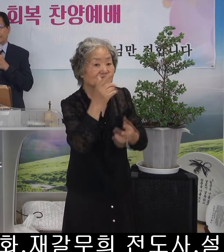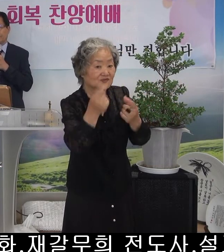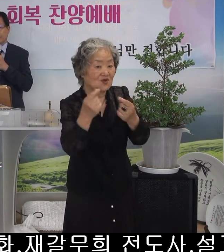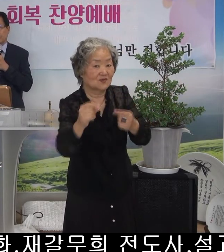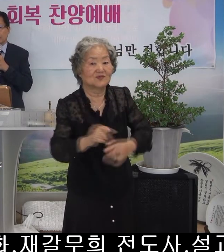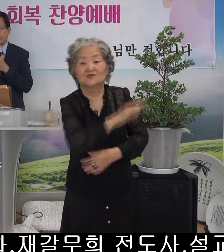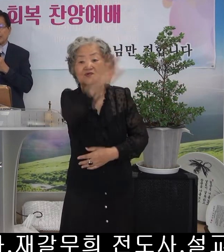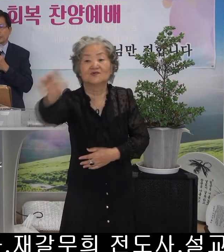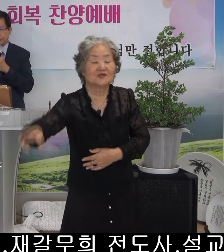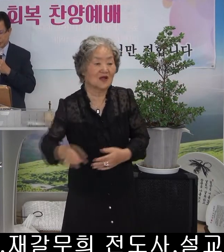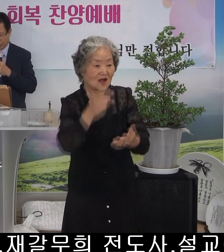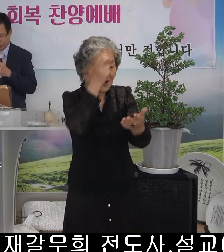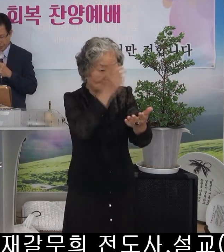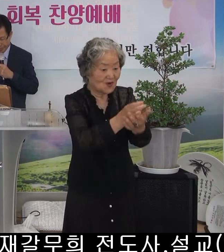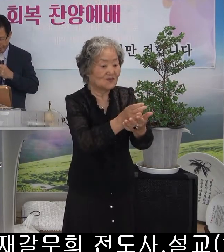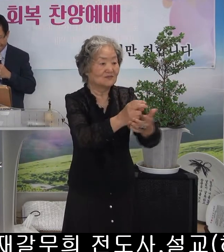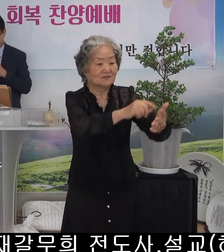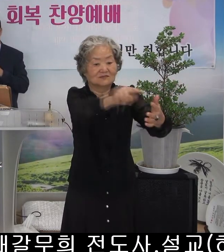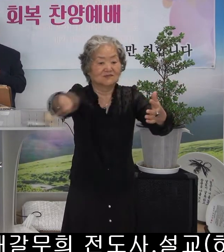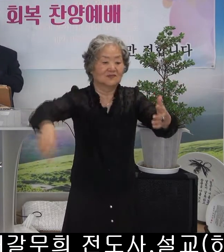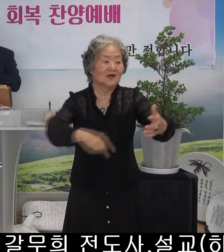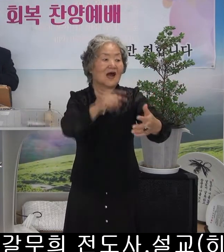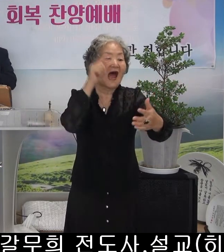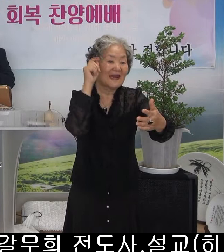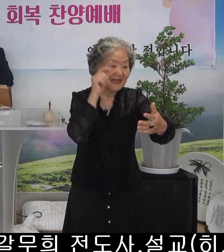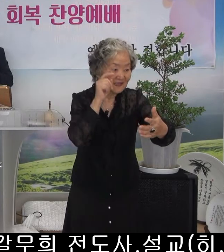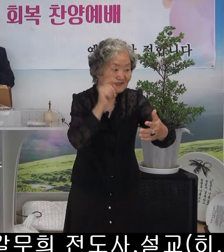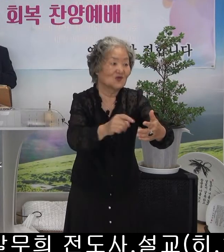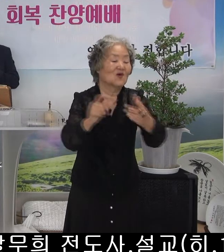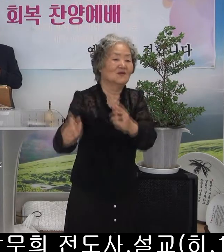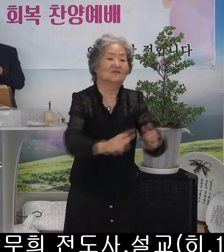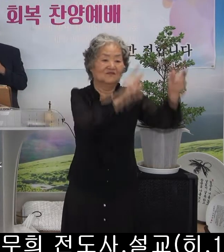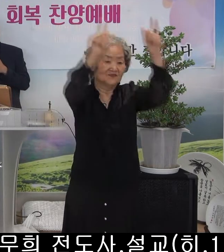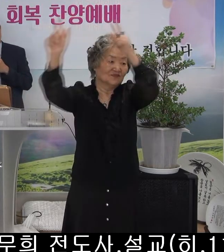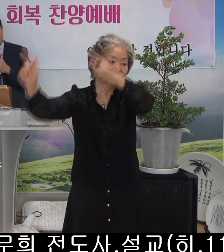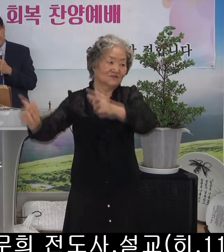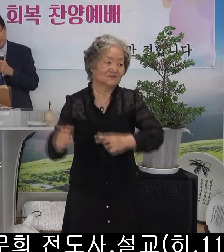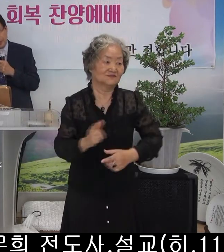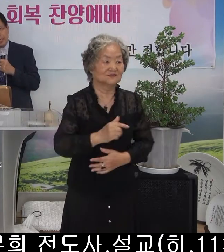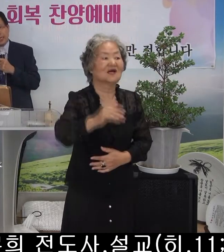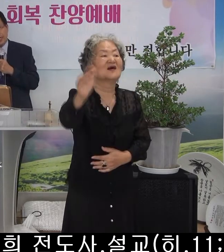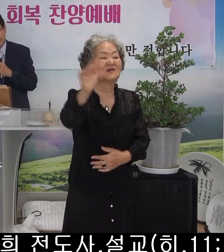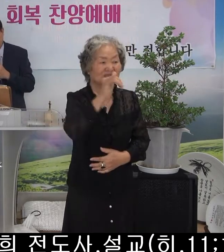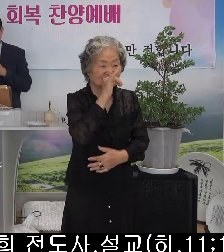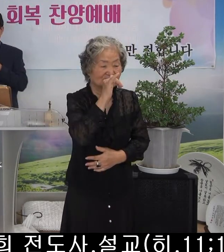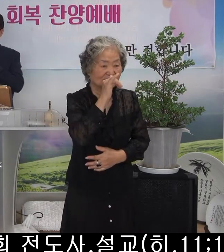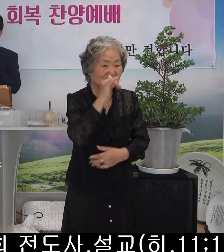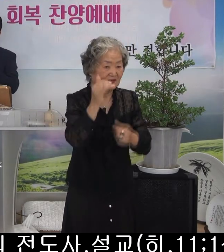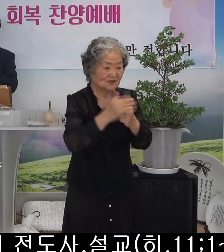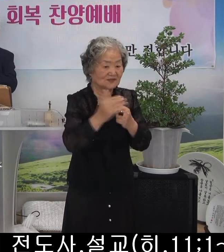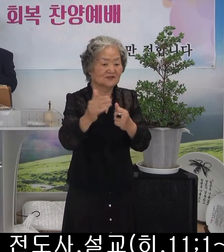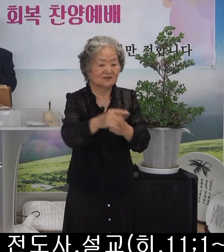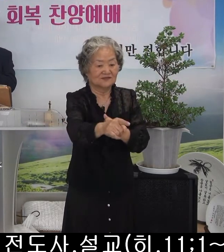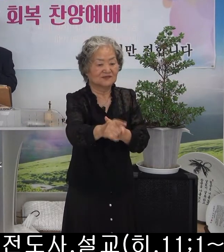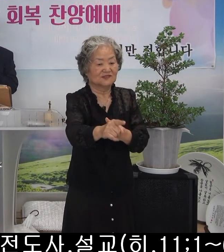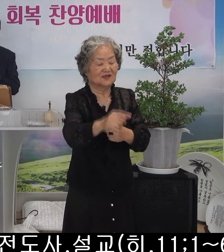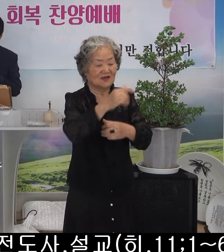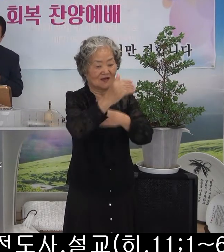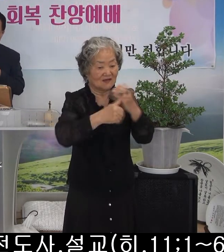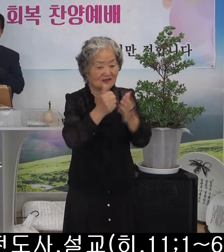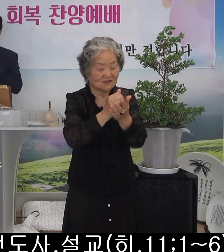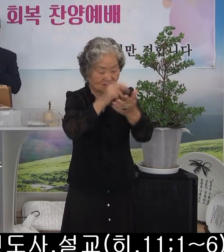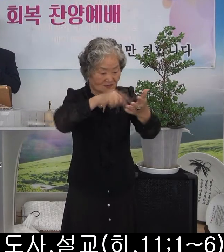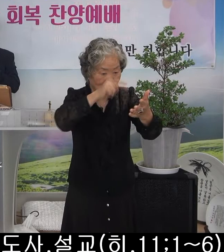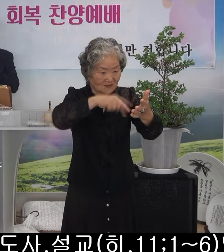우리가 이렇게 믿고 살아가는 것이죠. 그런데 우리가 가지고 있는 이 성경에서는 이 믿음은 하나다라고 말씀하셨어요. 믿음의